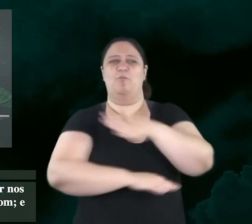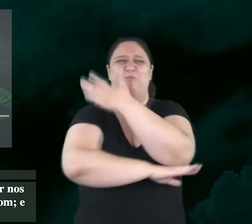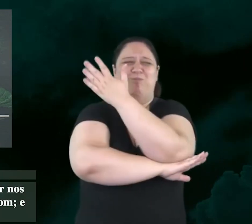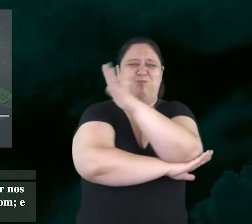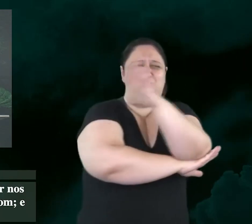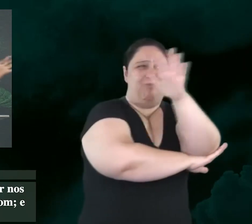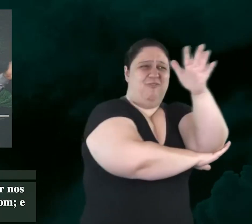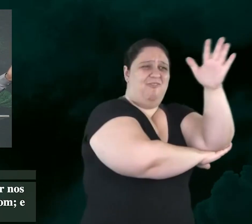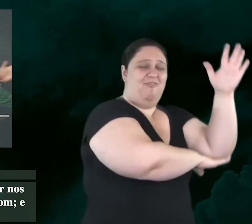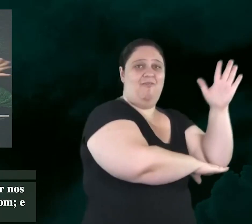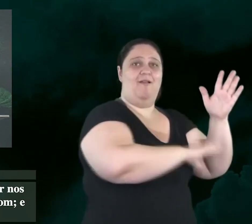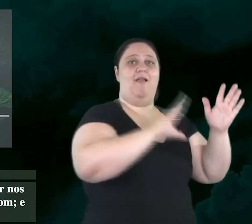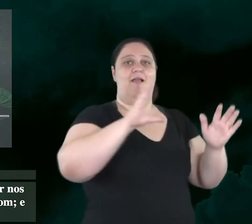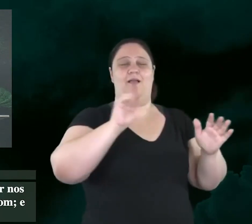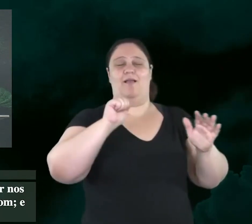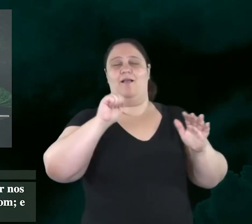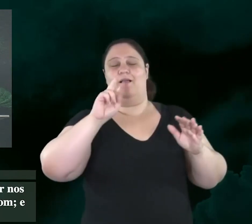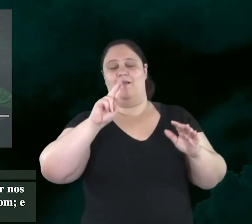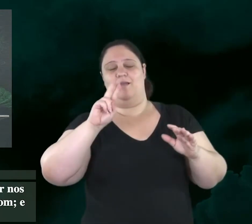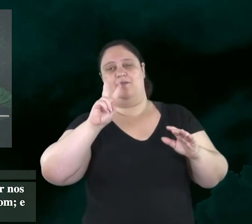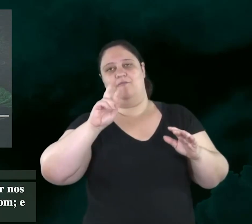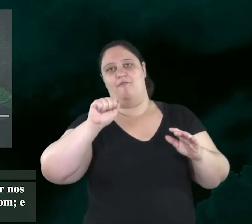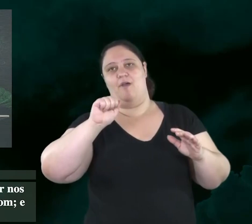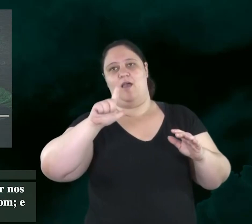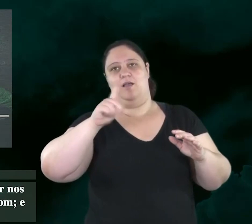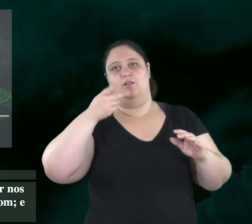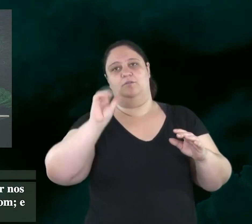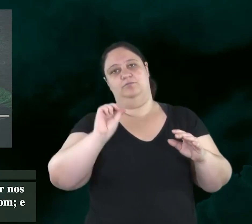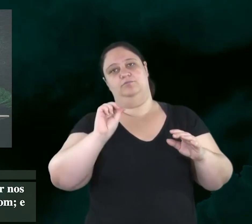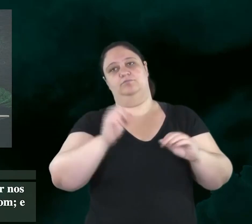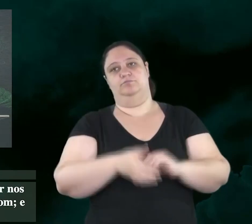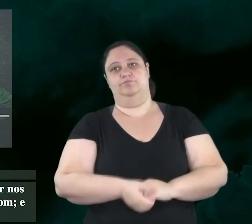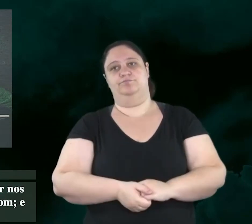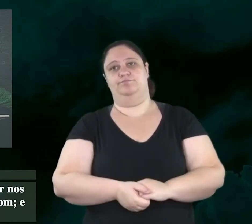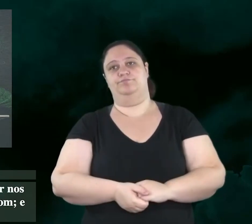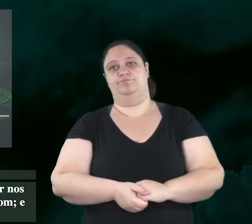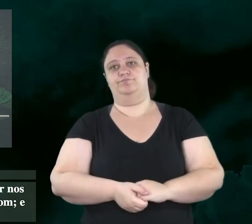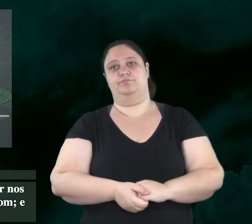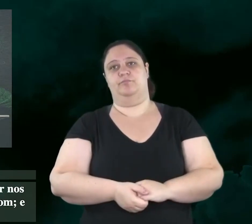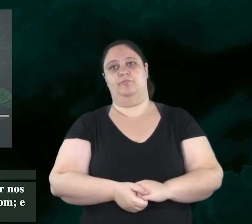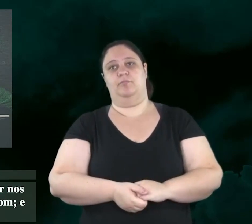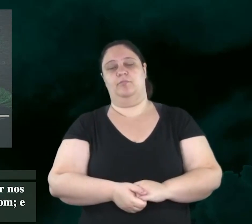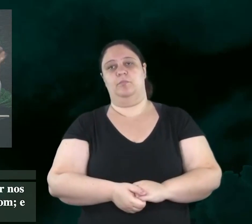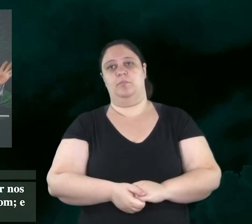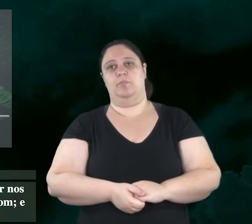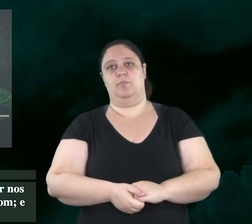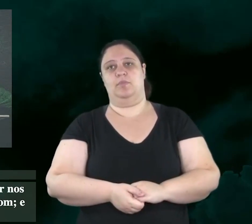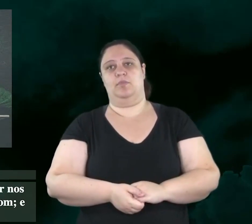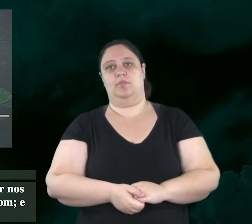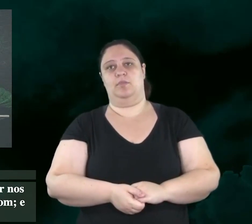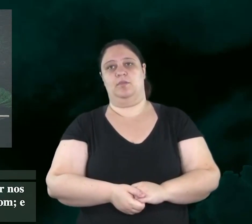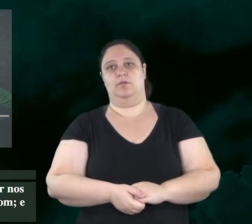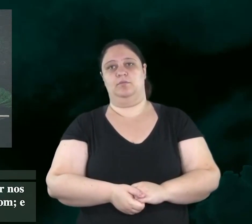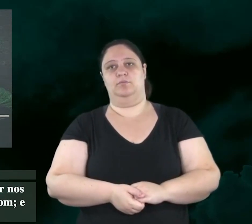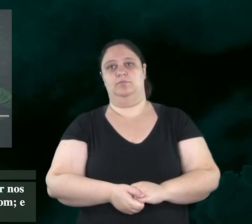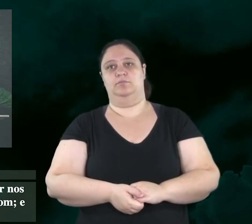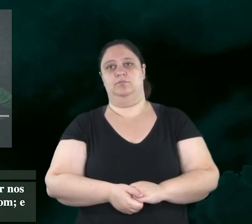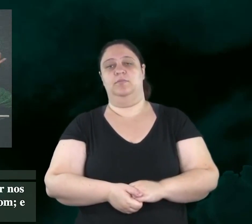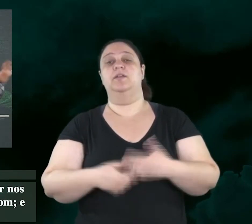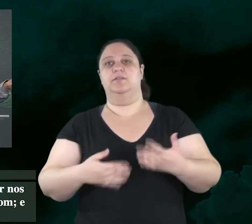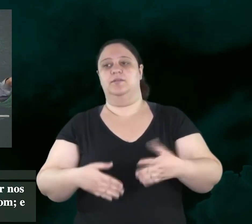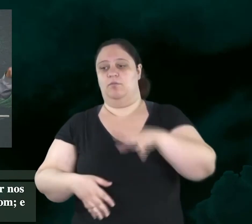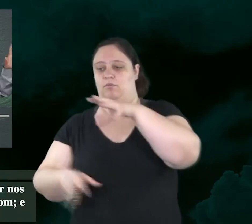né? É um conjunto de carvalhos. Portanto, irmãos, bom, não vou ler mais. É Siquém e Hebrom,